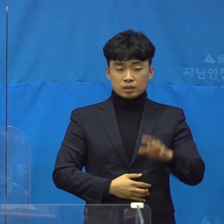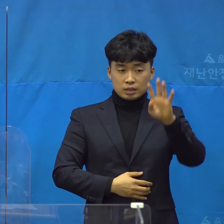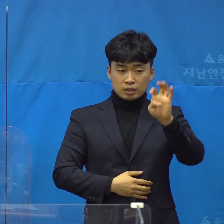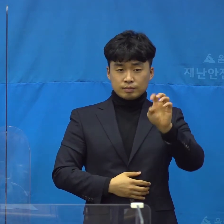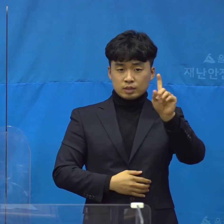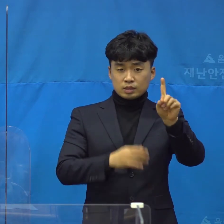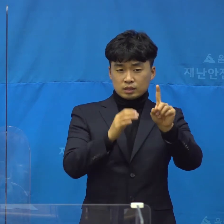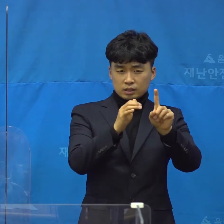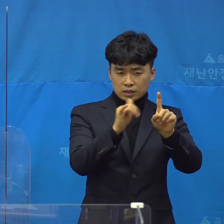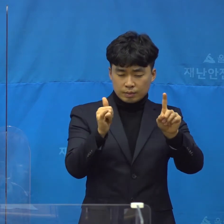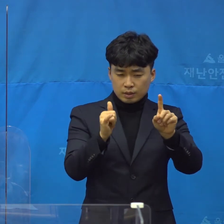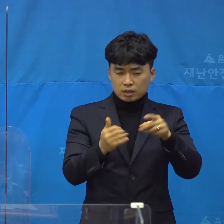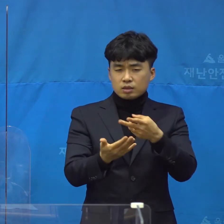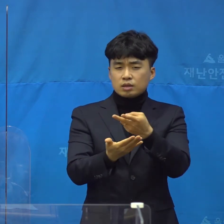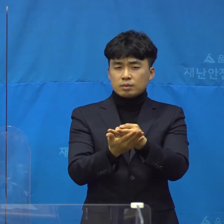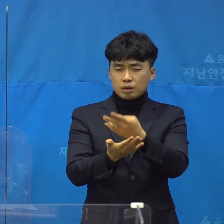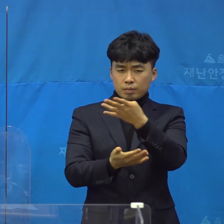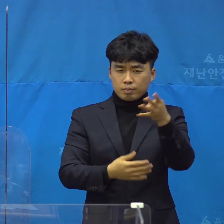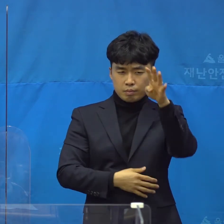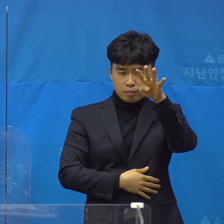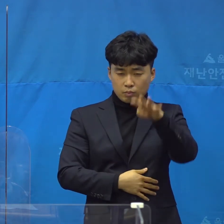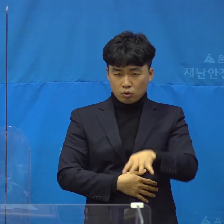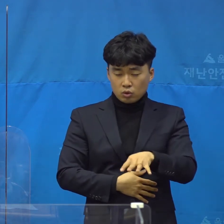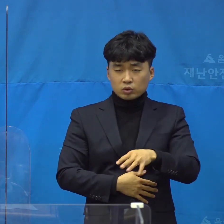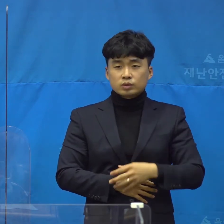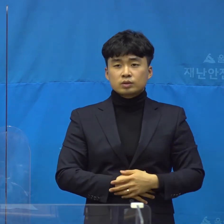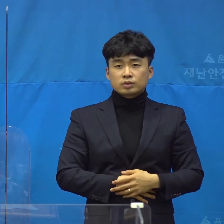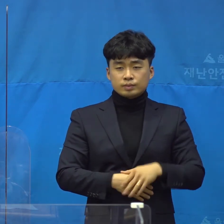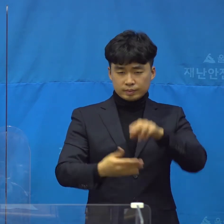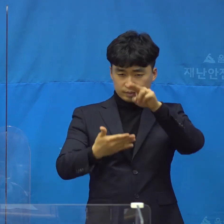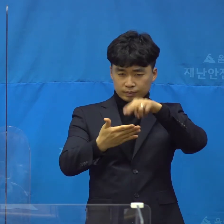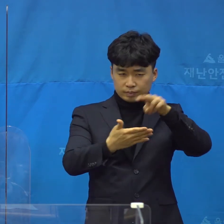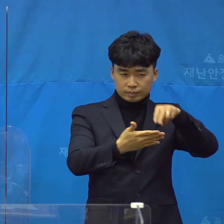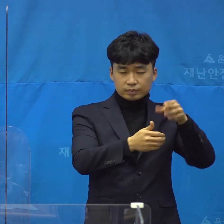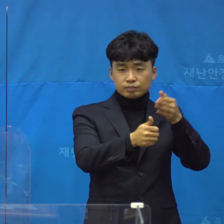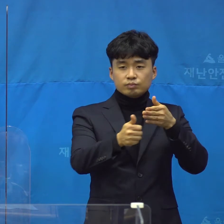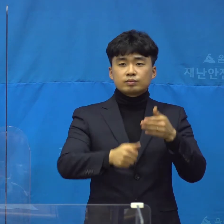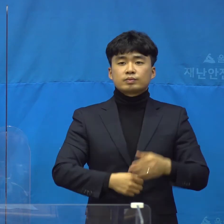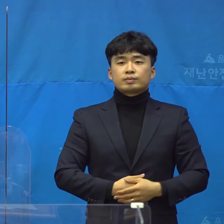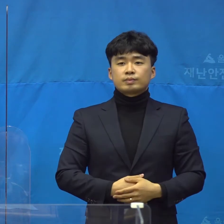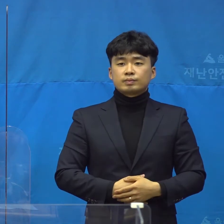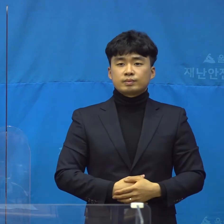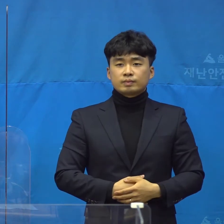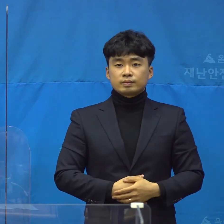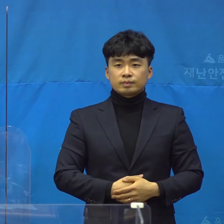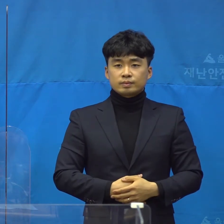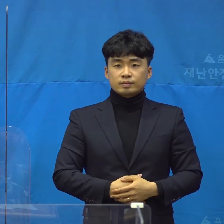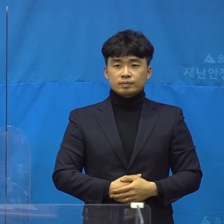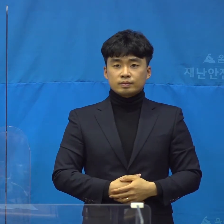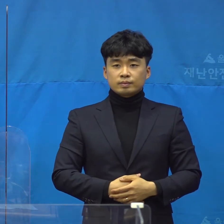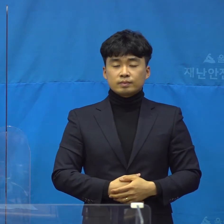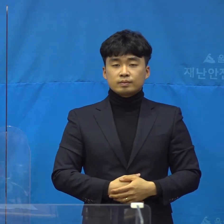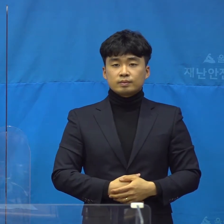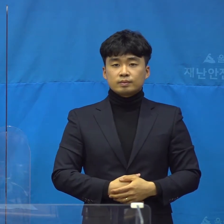41명에 대한 입원 현황은 표로 정리했습니다. 자료를 참고해 주시기 바랍니다.